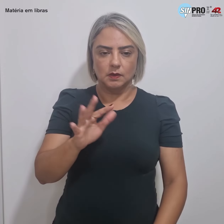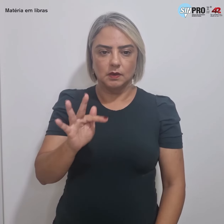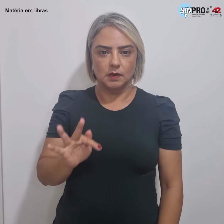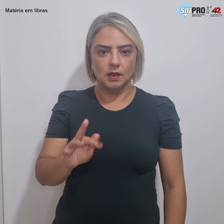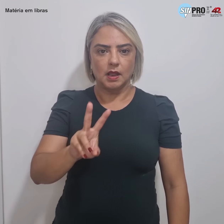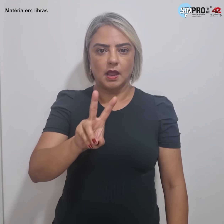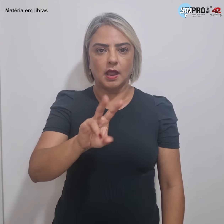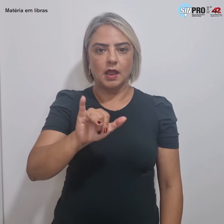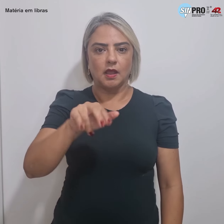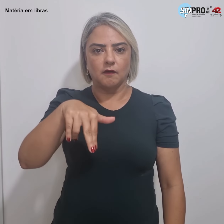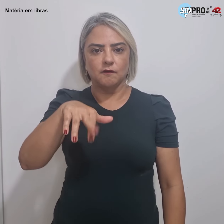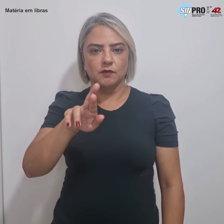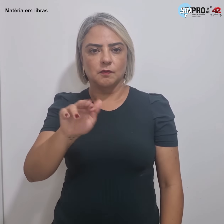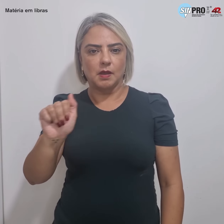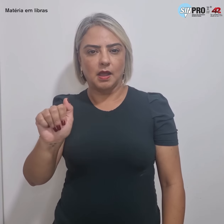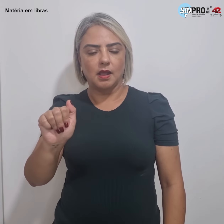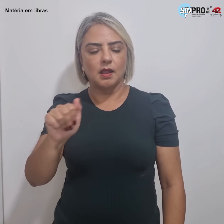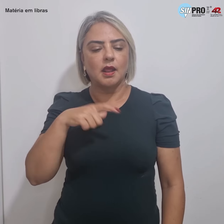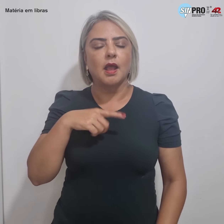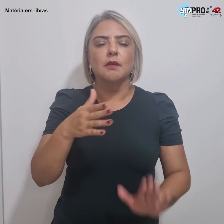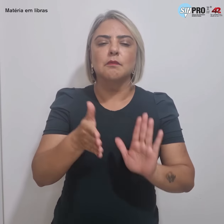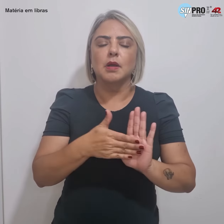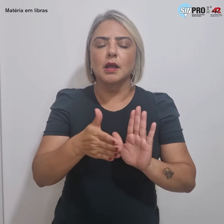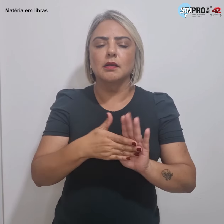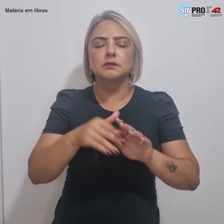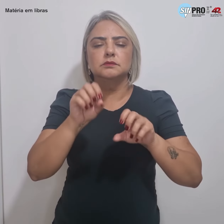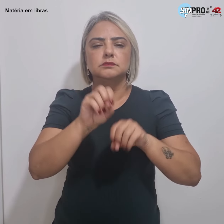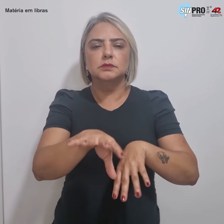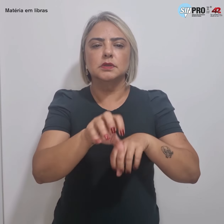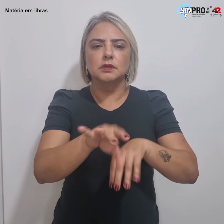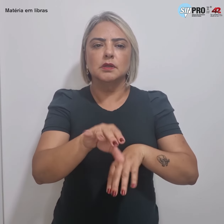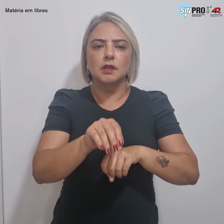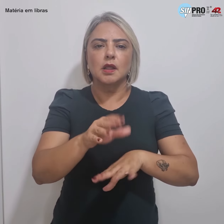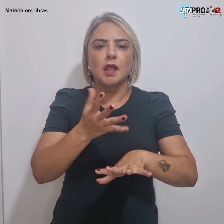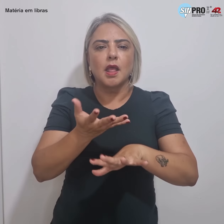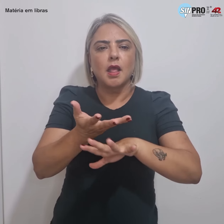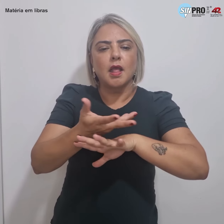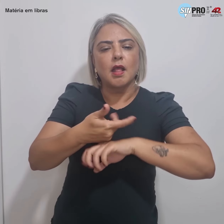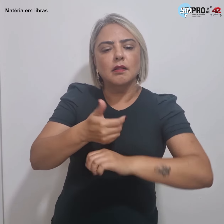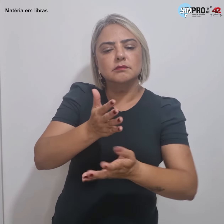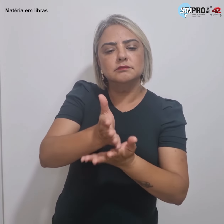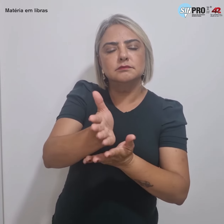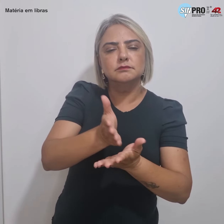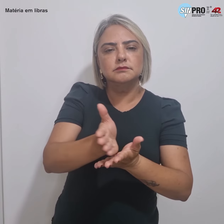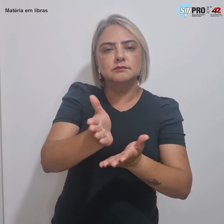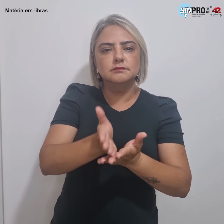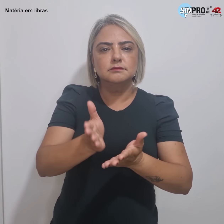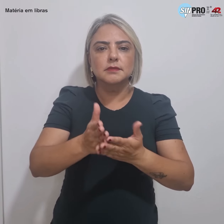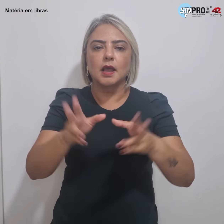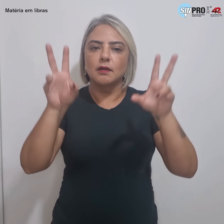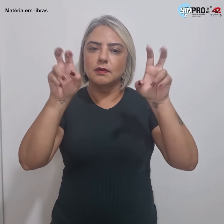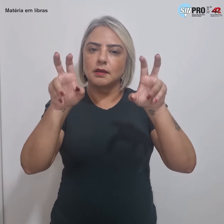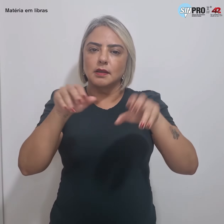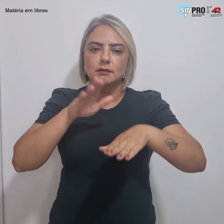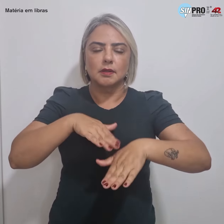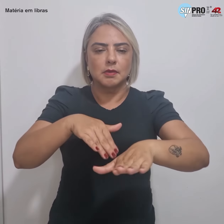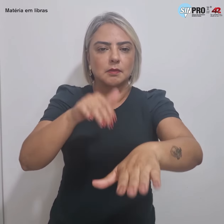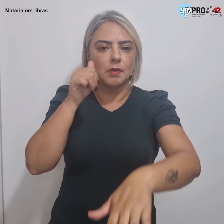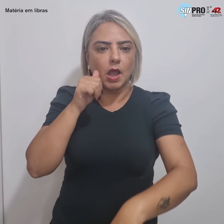Vilmara do Carmo, a pauta da educação é transversal ao lema da Marcha das Mulheres. Um país